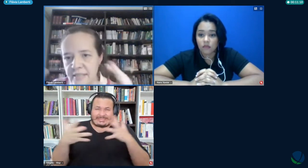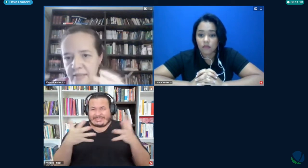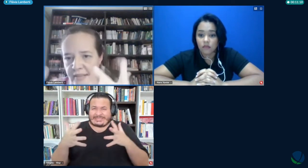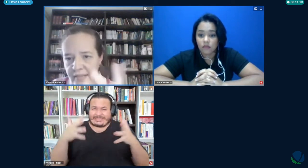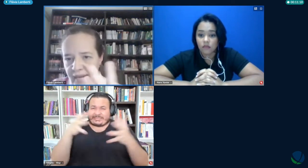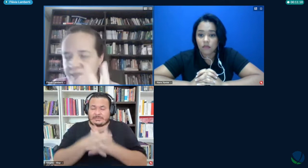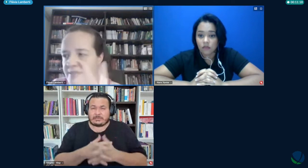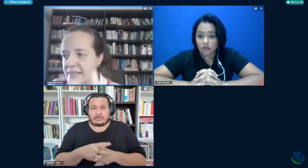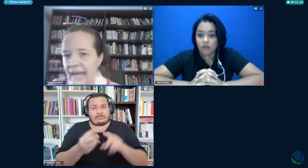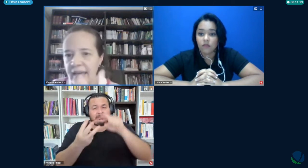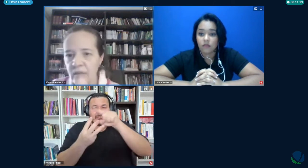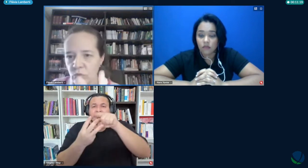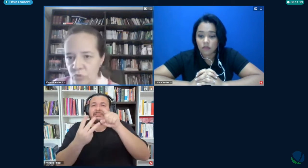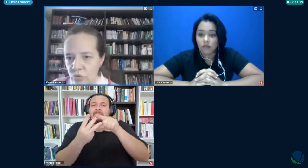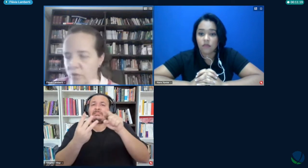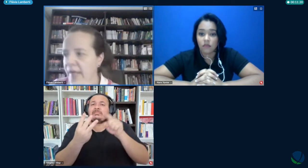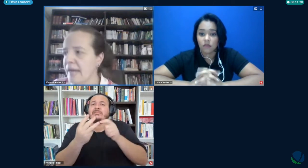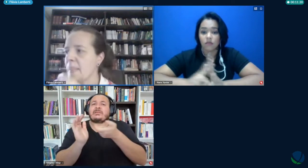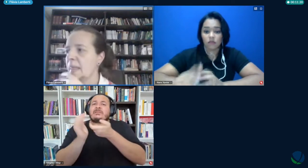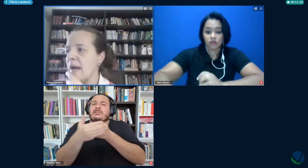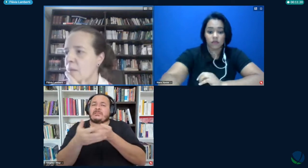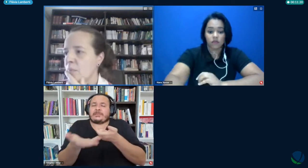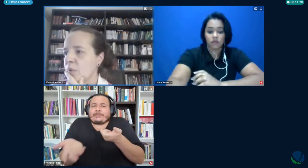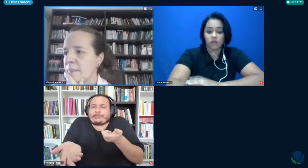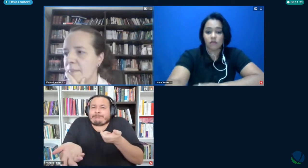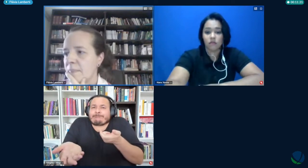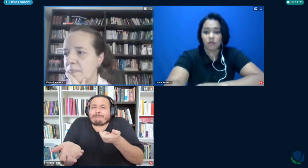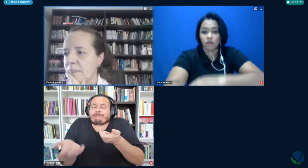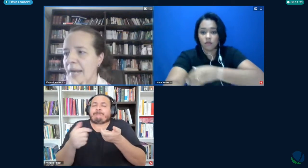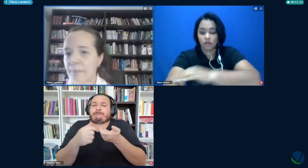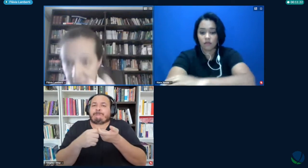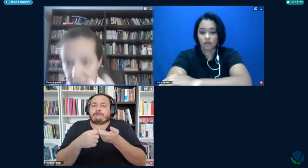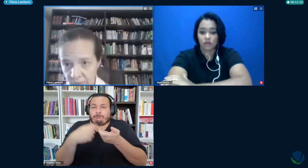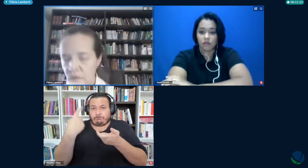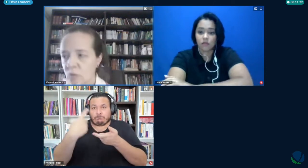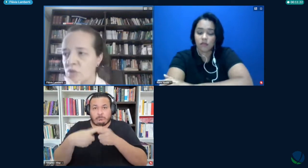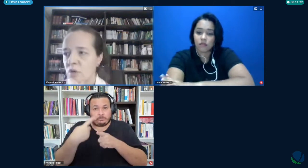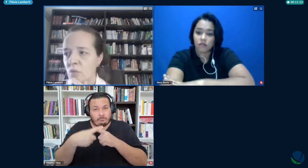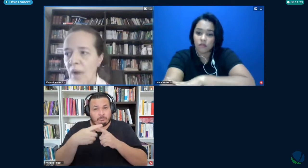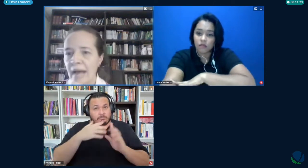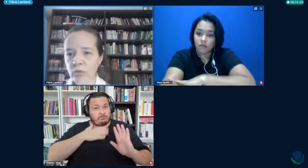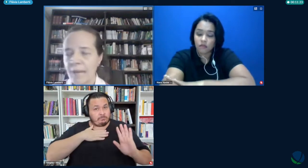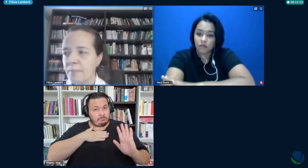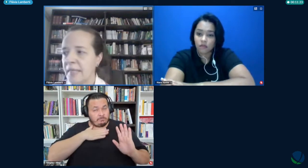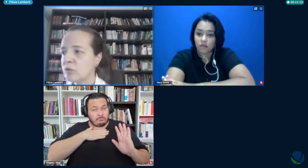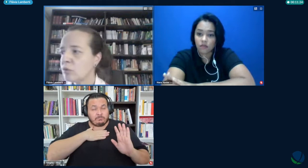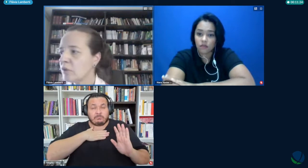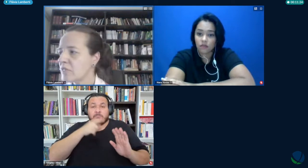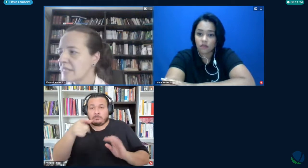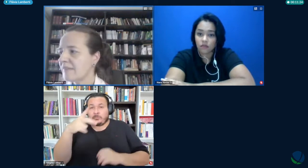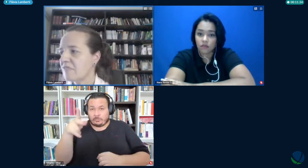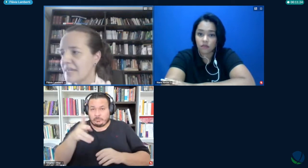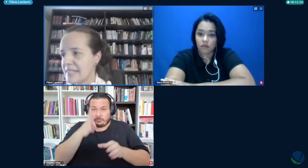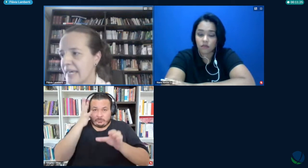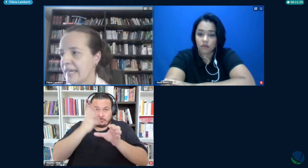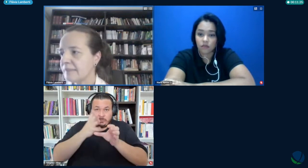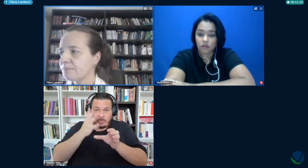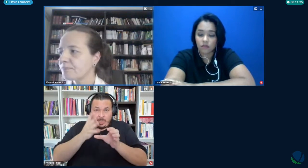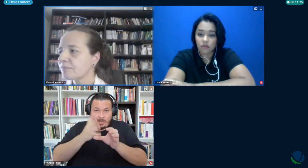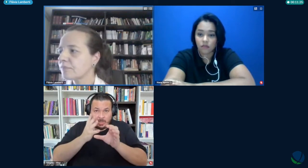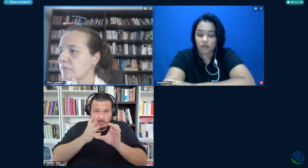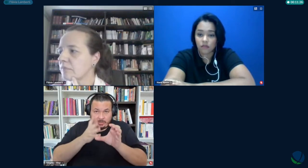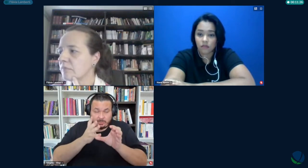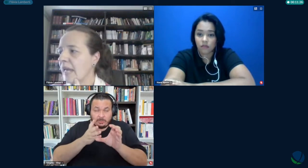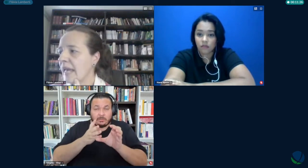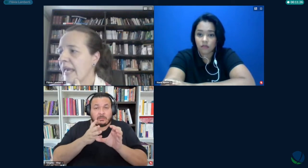esses três termos, não é? Porque, para mim, no seu quarto capítulo, o que você vai fazer